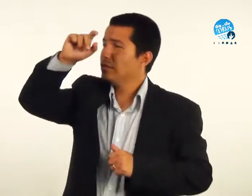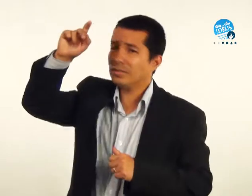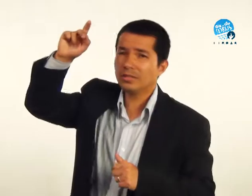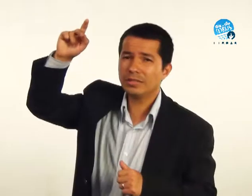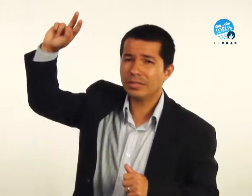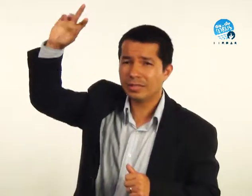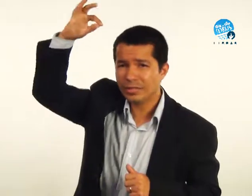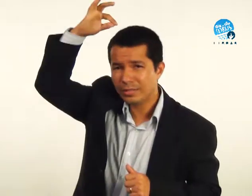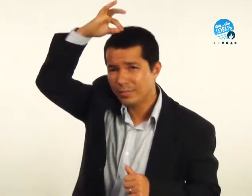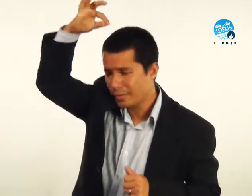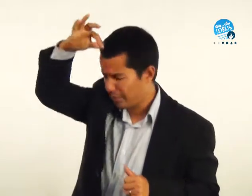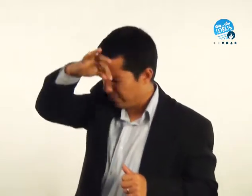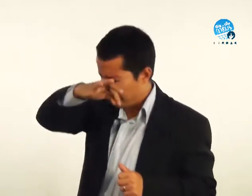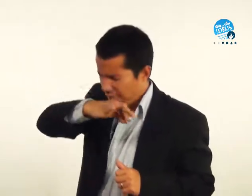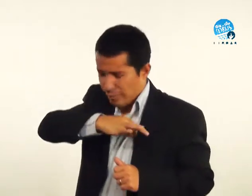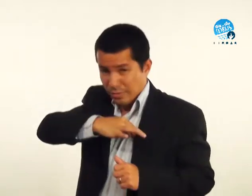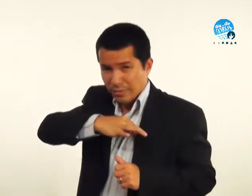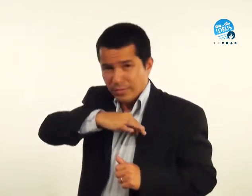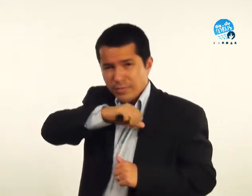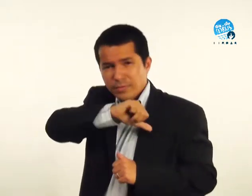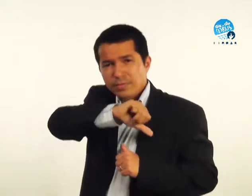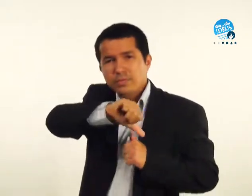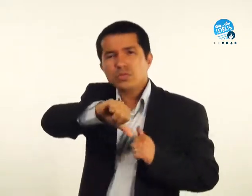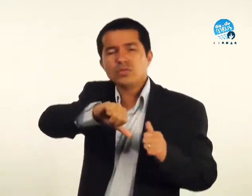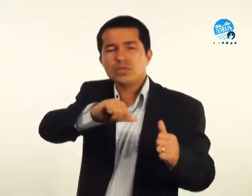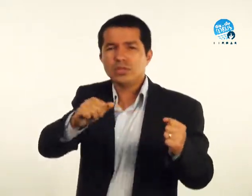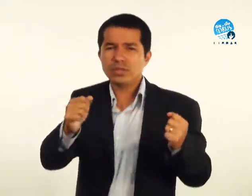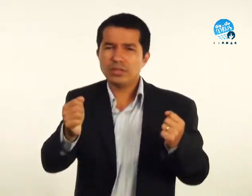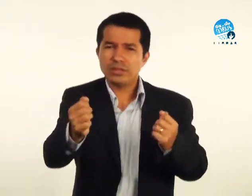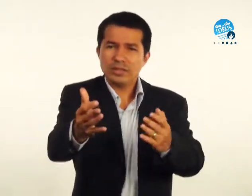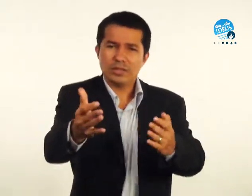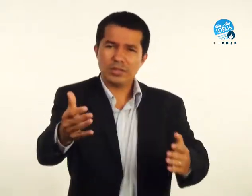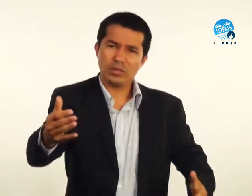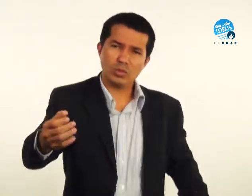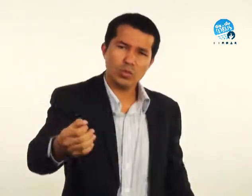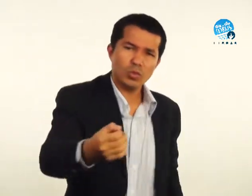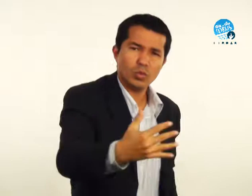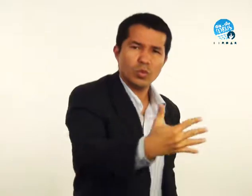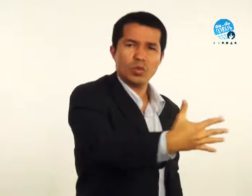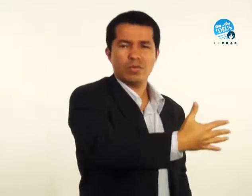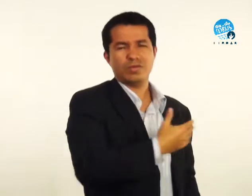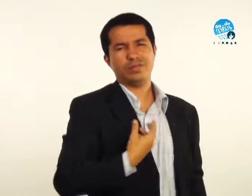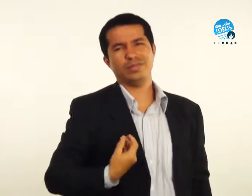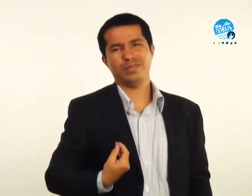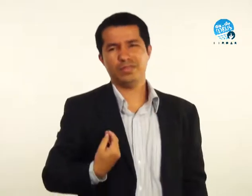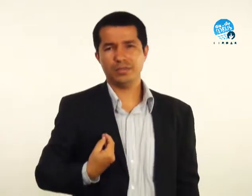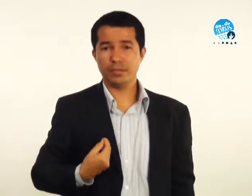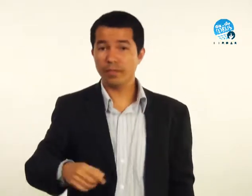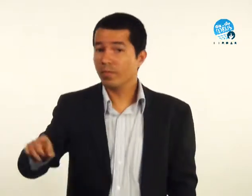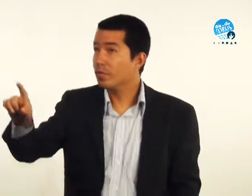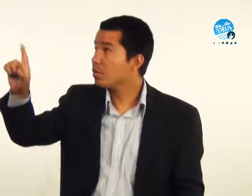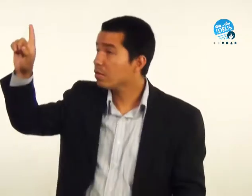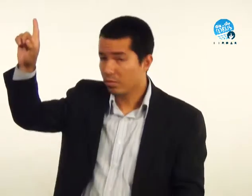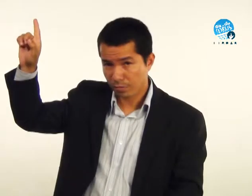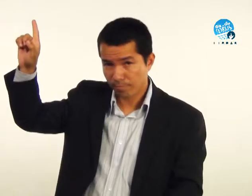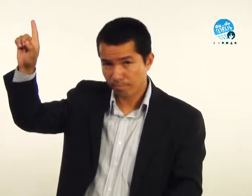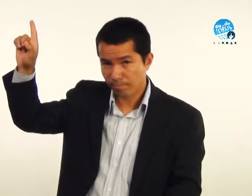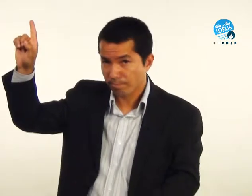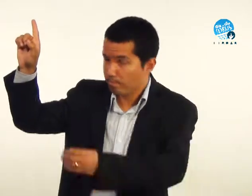em que nós vamos sendo trabalhados pelo seu Espírito. E aí, Deus